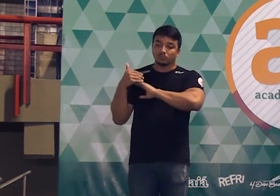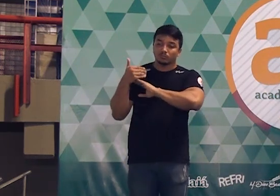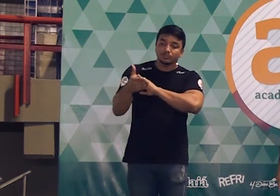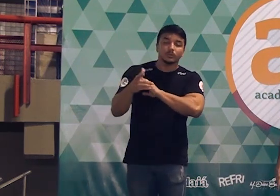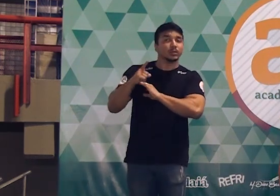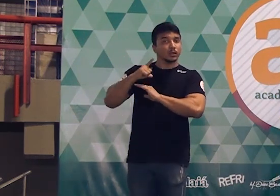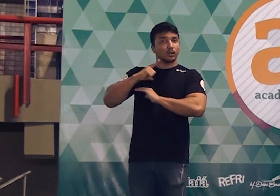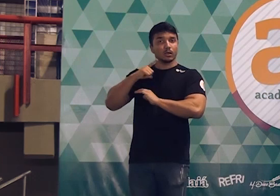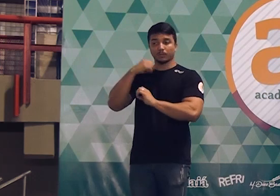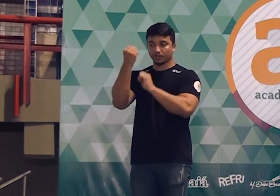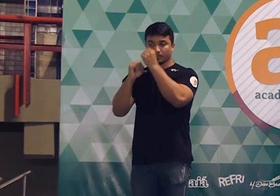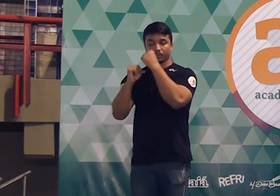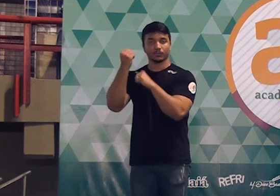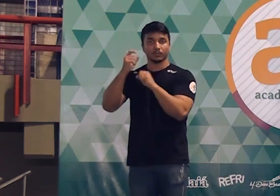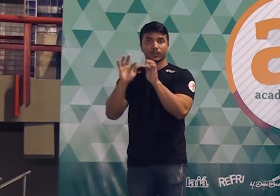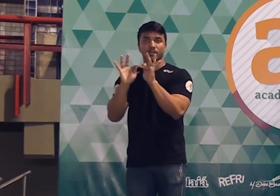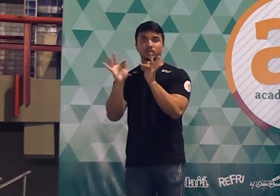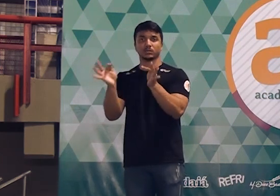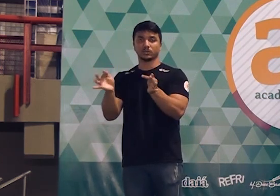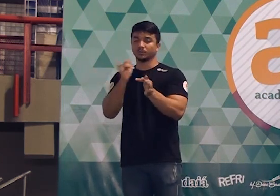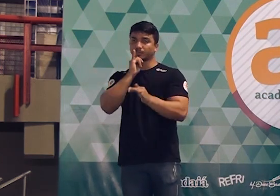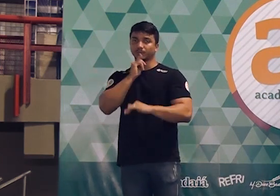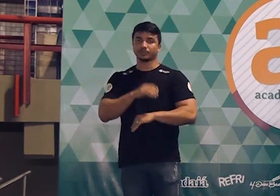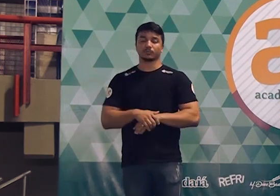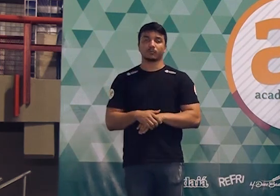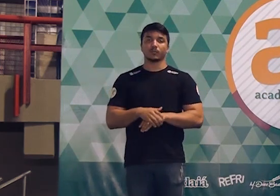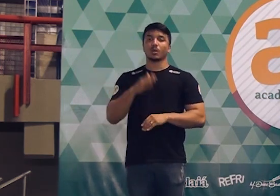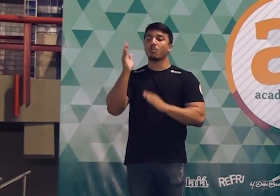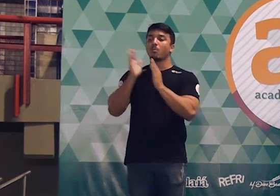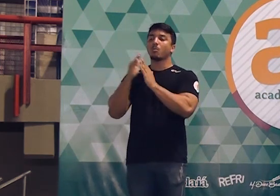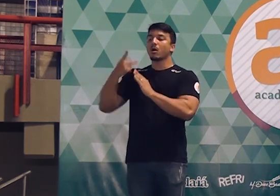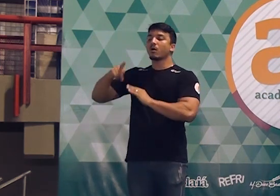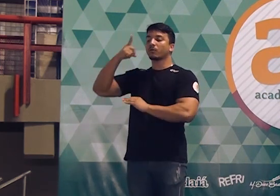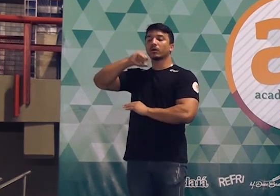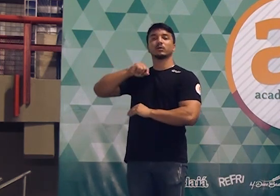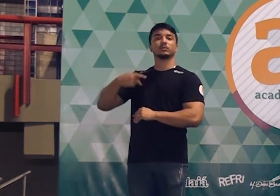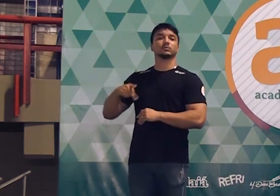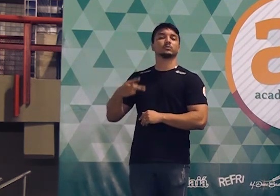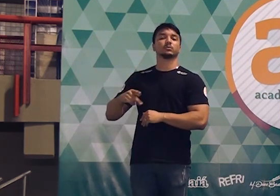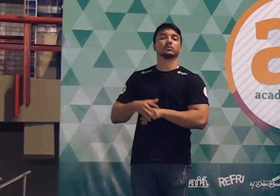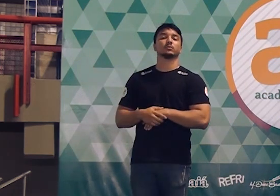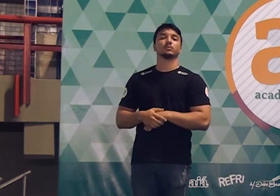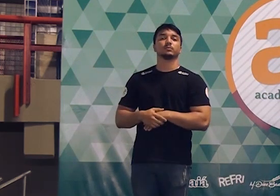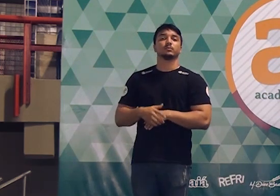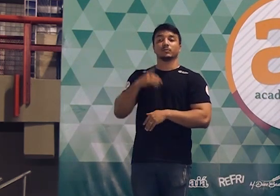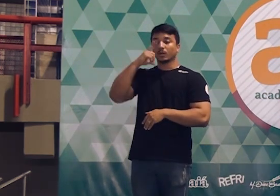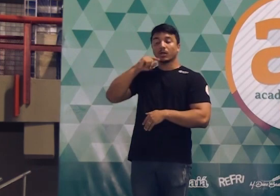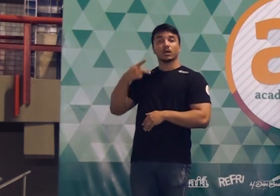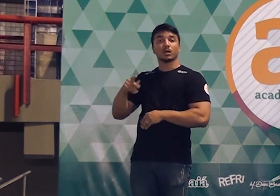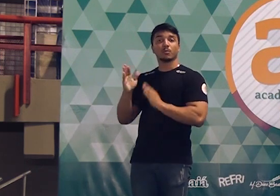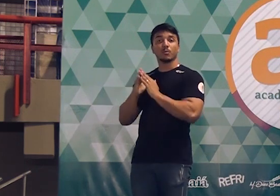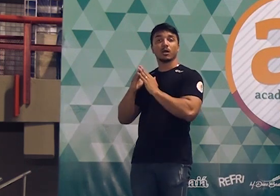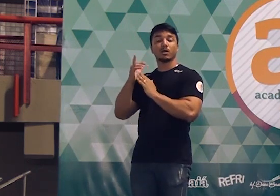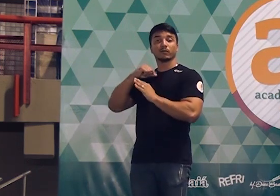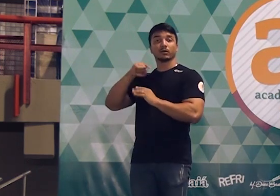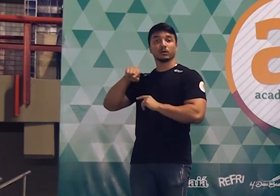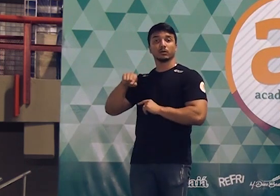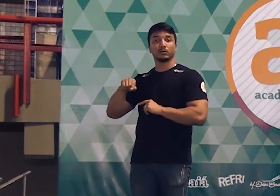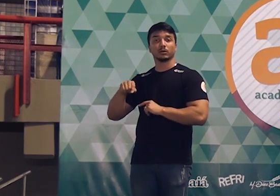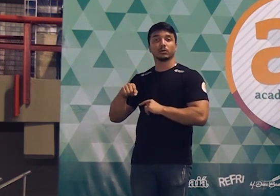mas tinha. Por quê? Vamos pensar comigo. Quem é que morava no Brasil Colônia? Quem é que morava no Brasil